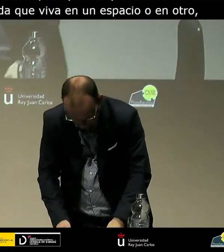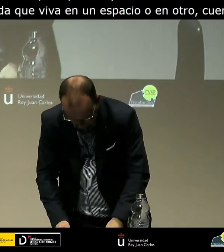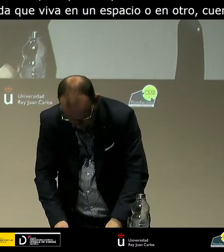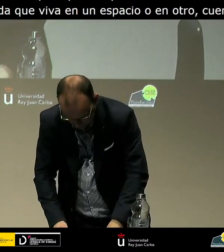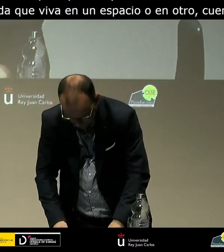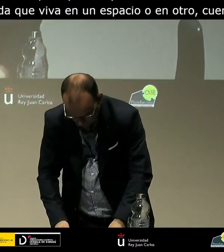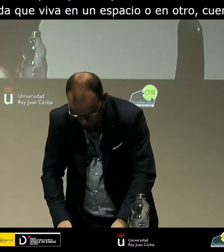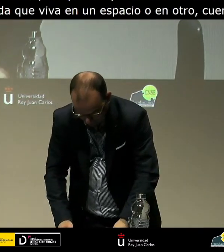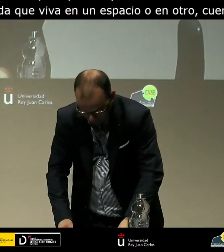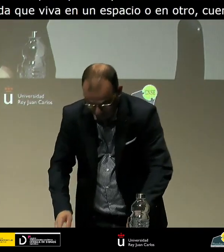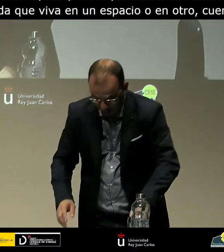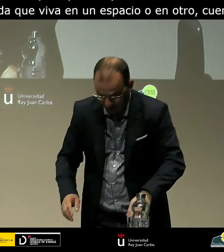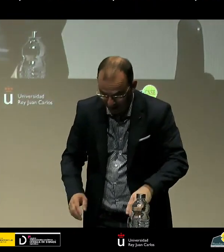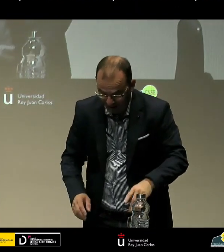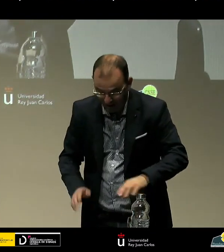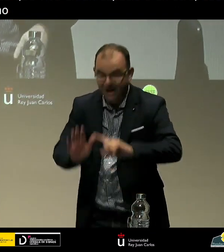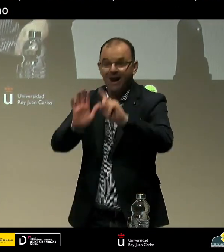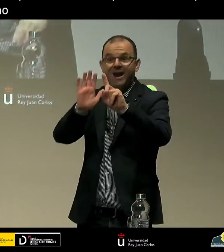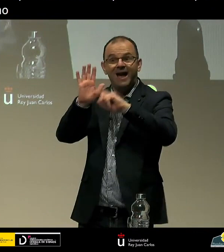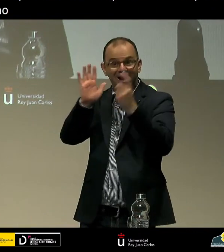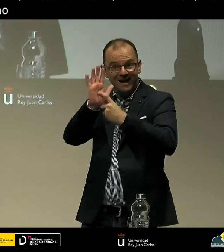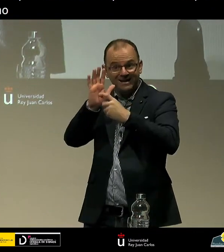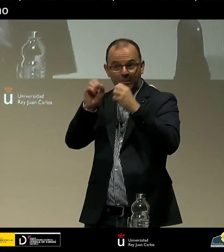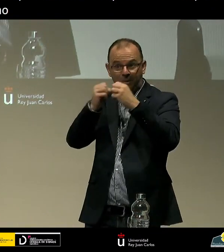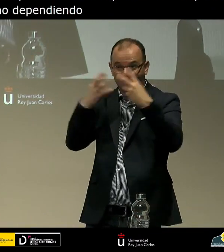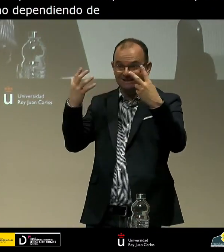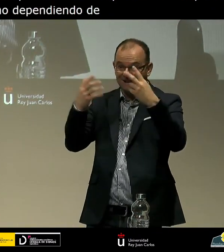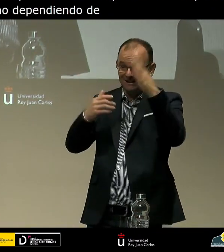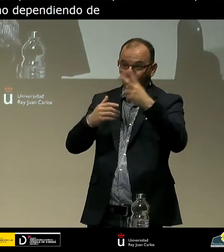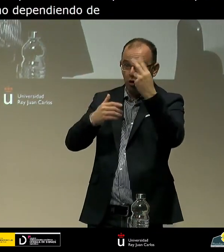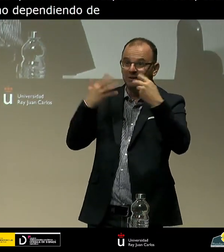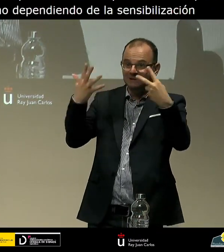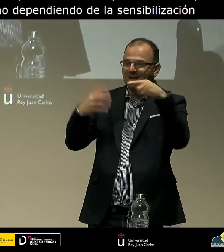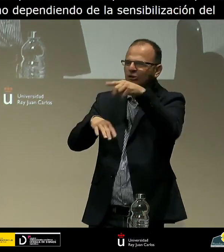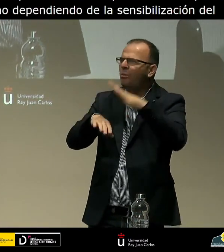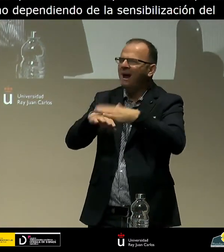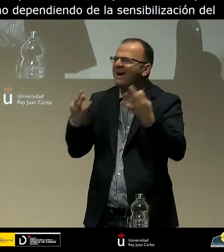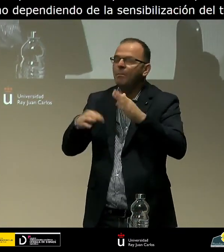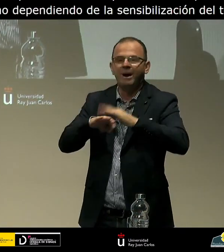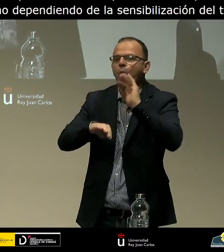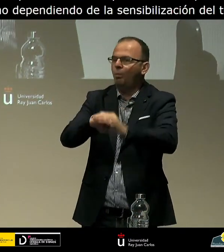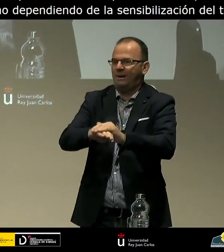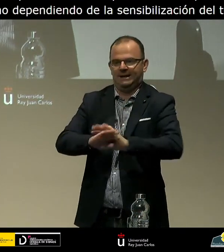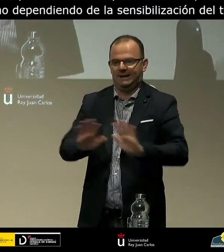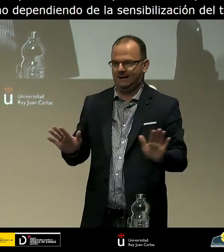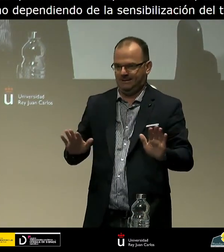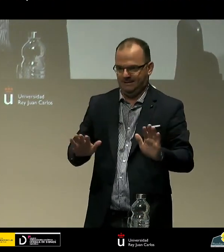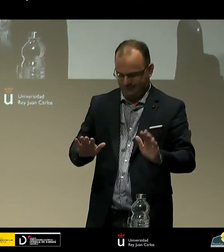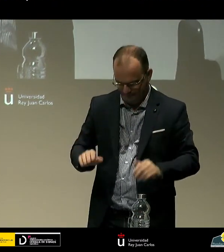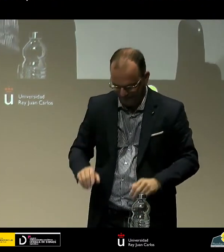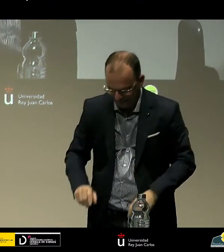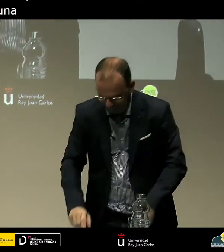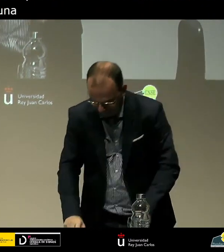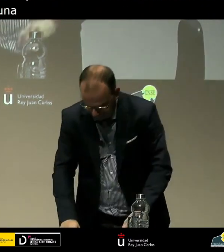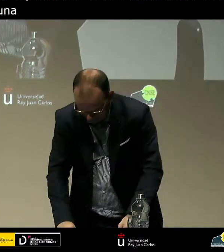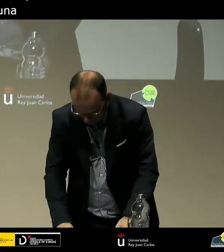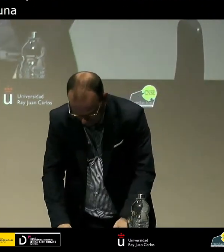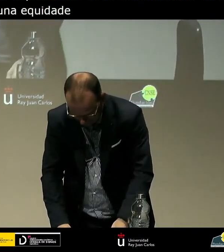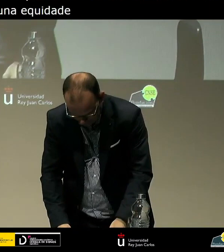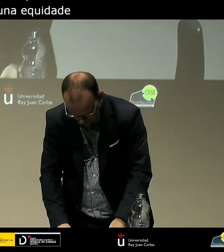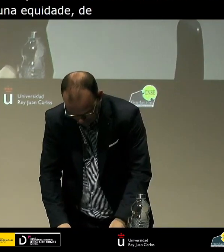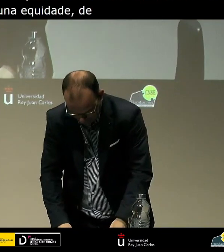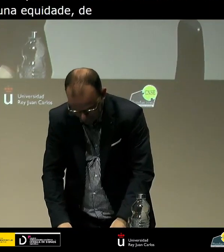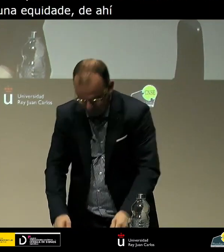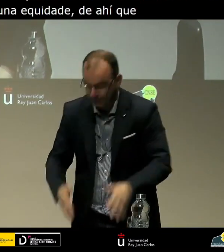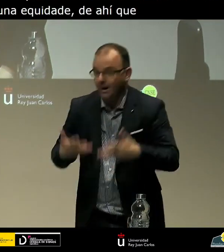territorio. Necesitamos una equidad. De ahí que la Ley 27/2007 se creó para